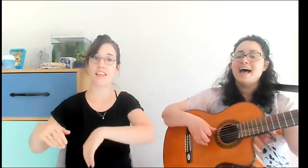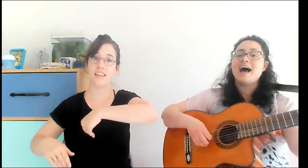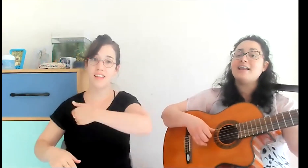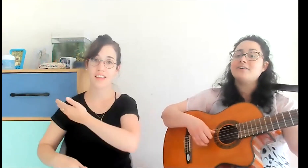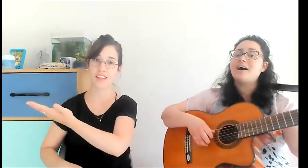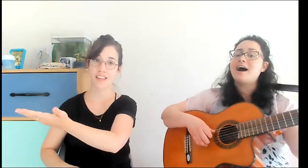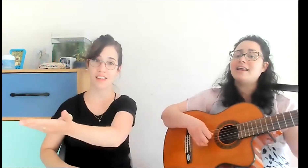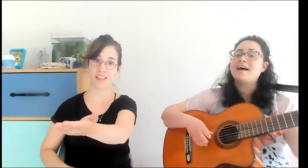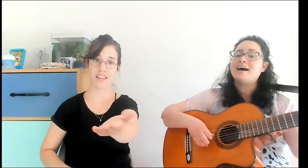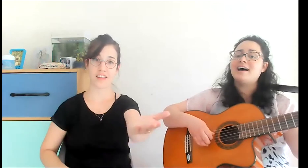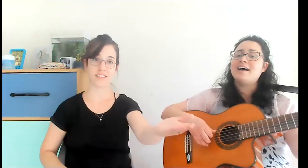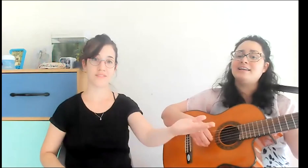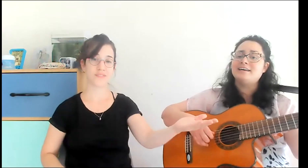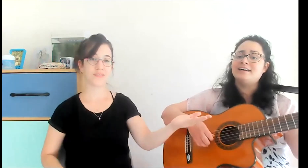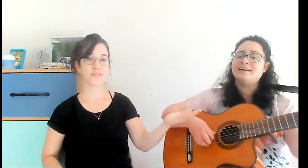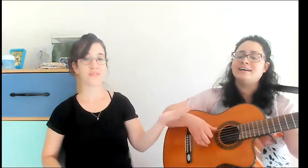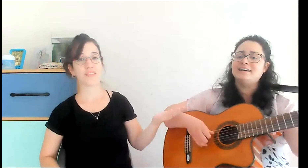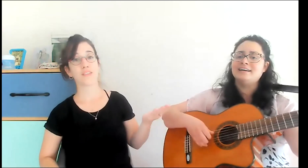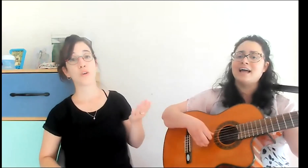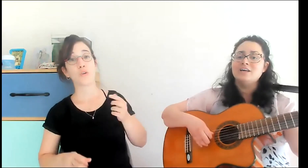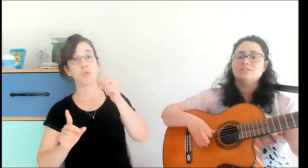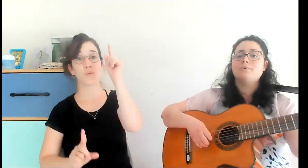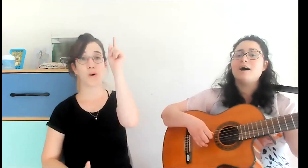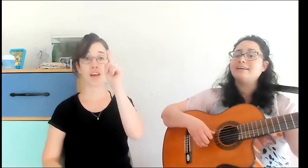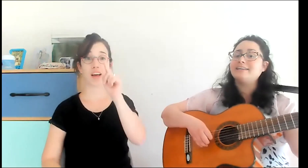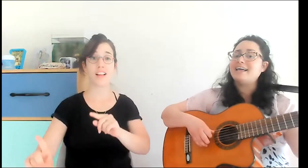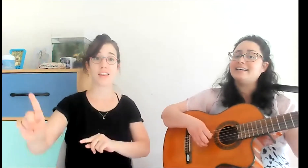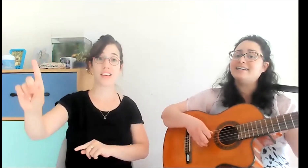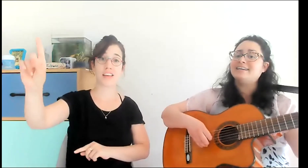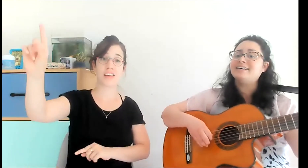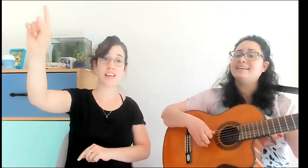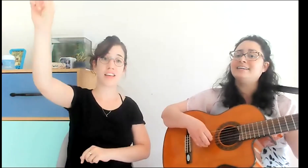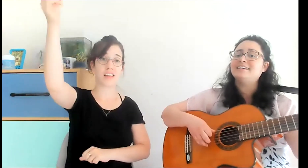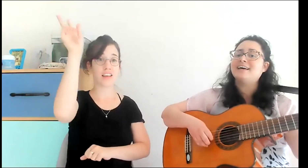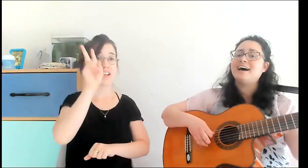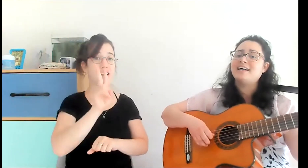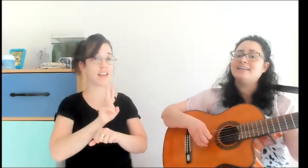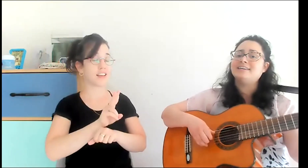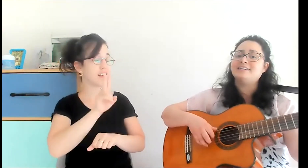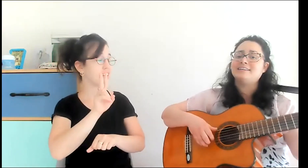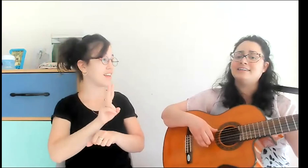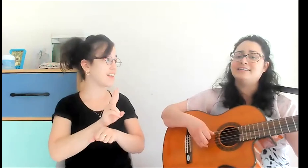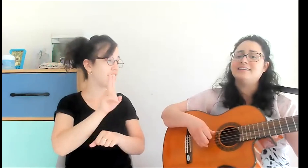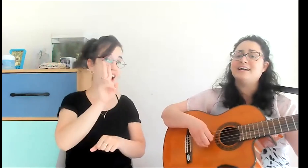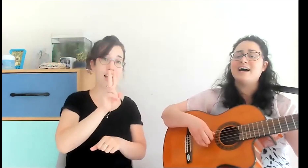אלה, על כל אלה, שמור נא לי עלי